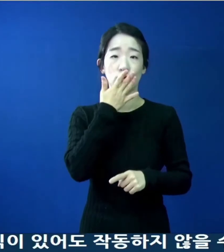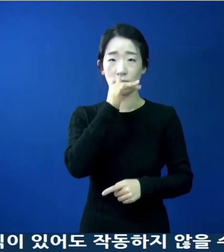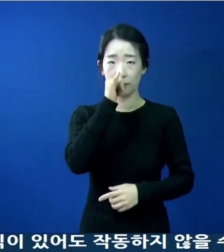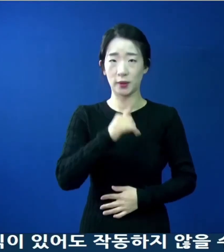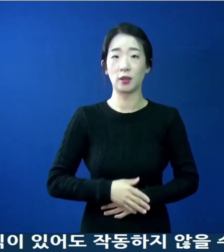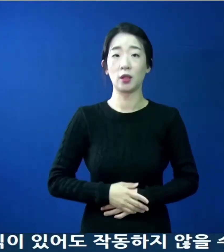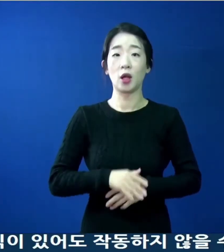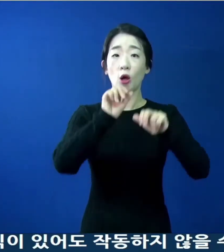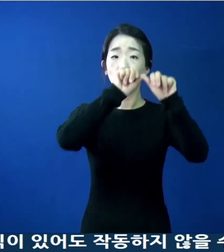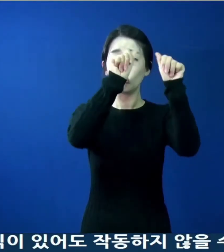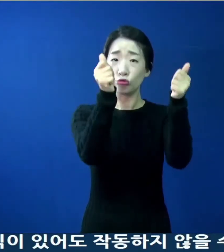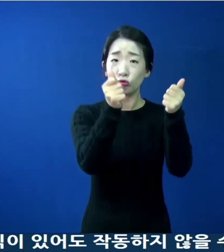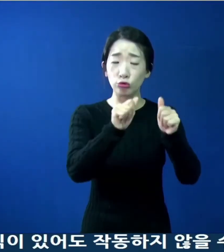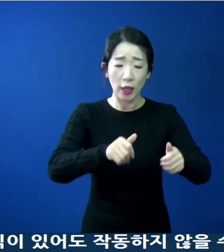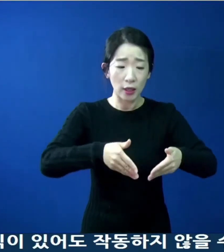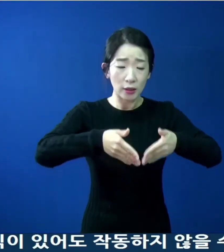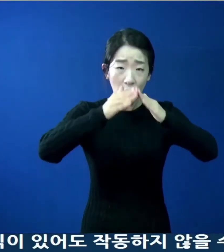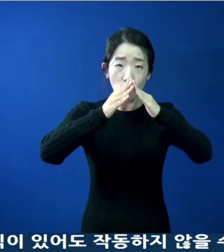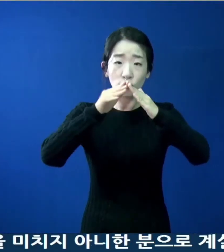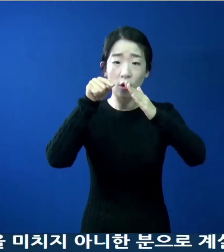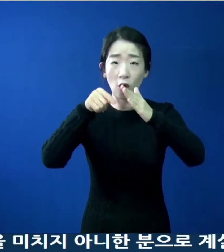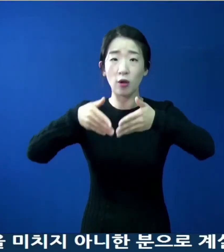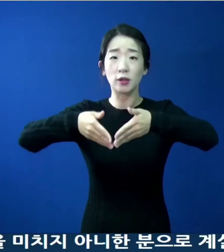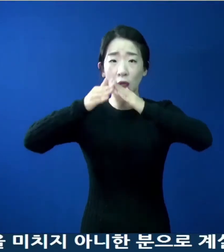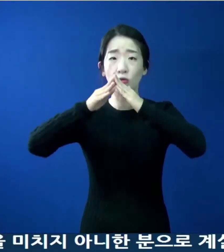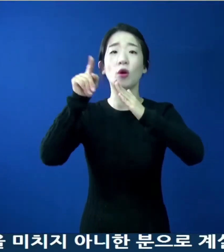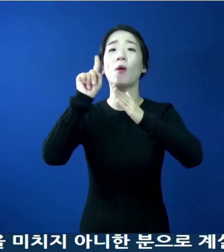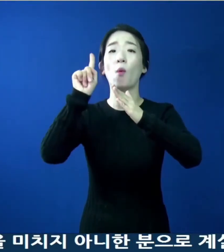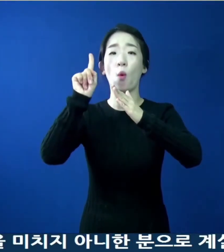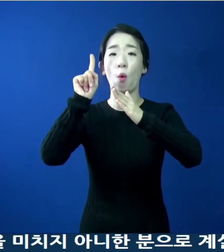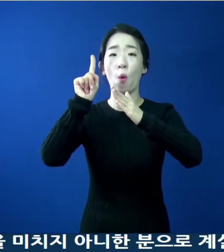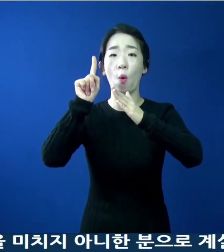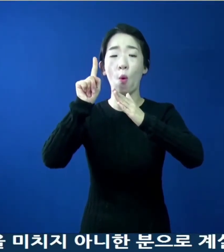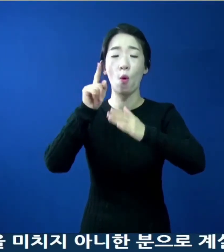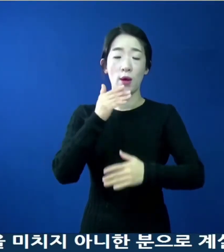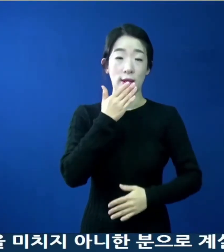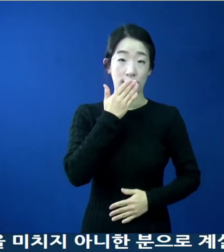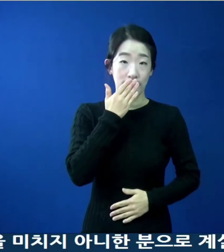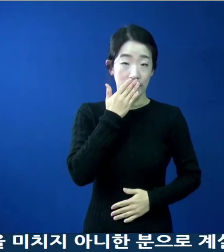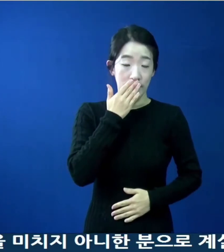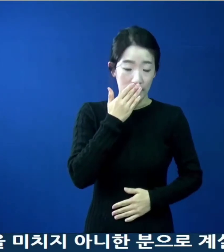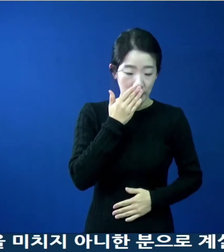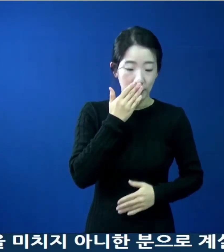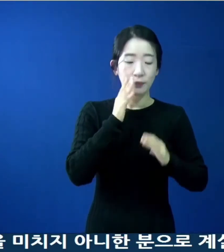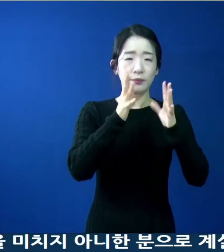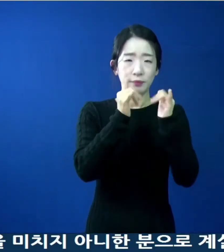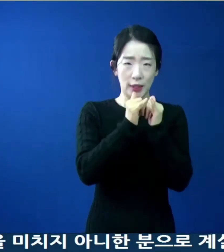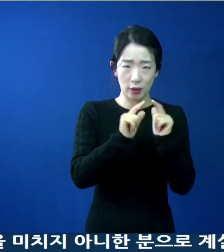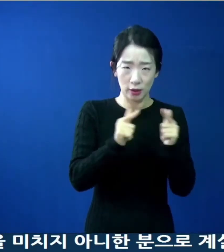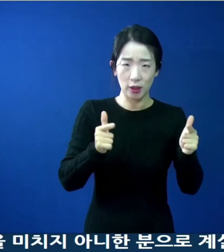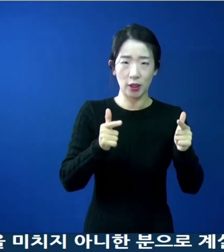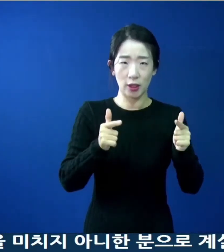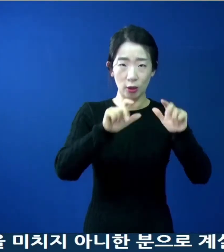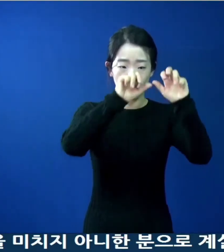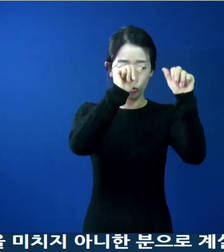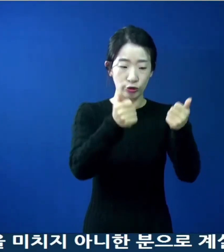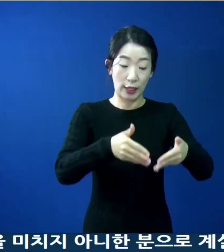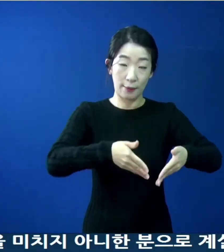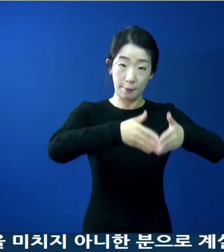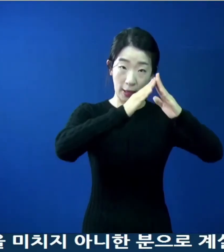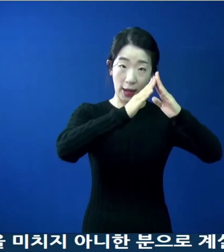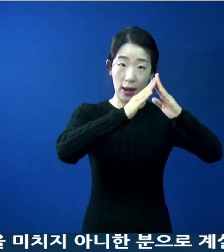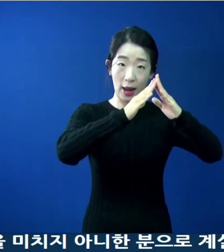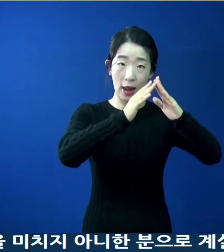건 뭡니까? 당시에 그 이스라엘 백성이 출애굽들 할 때 우상 세우는 거는 이 주상이라 그랬죠. 이렇게